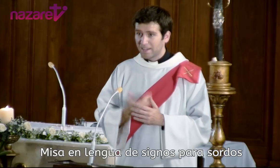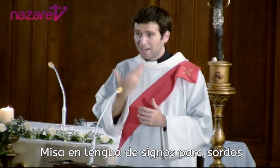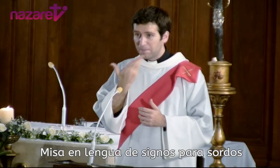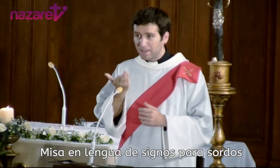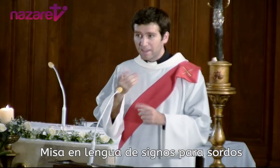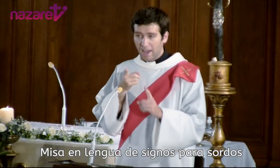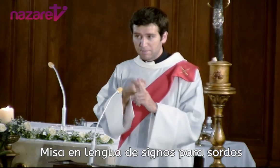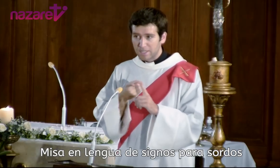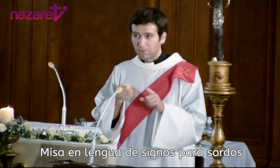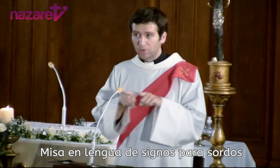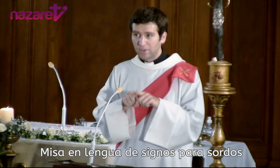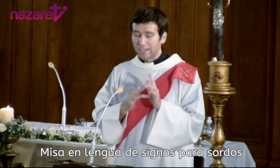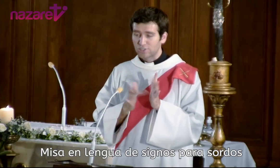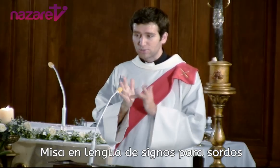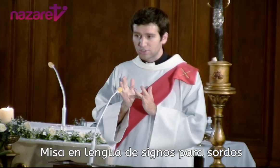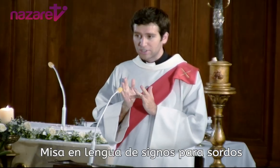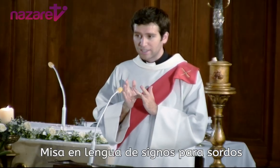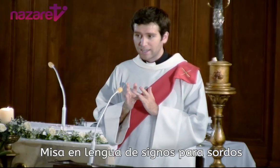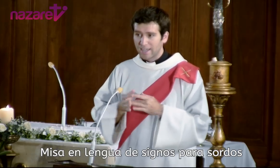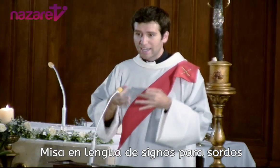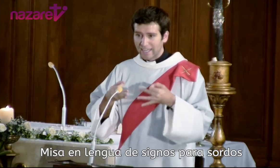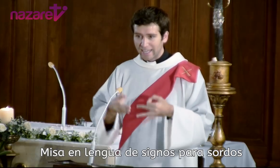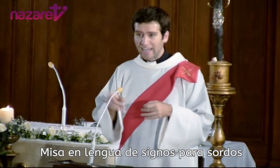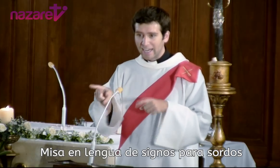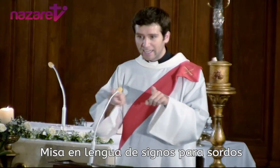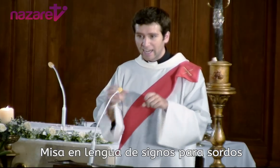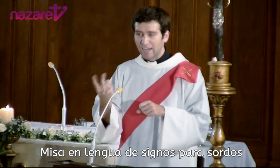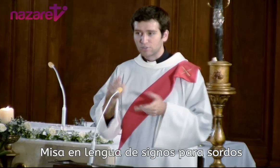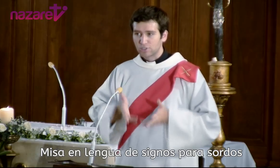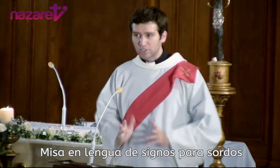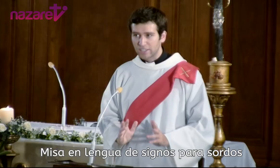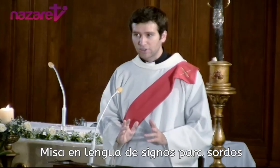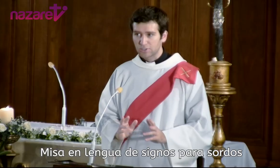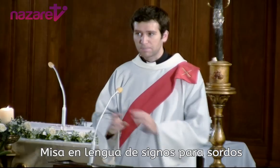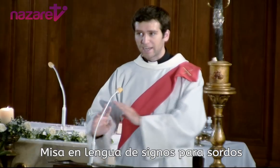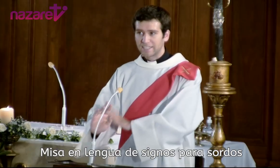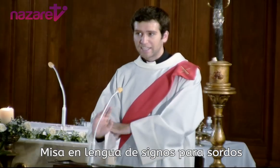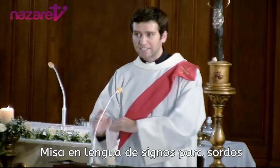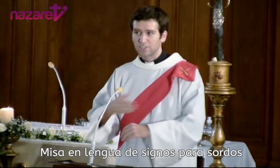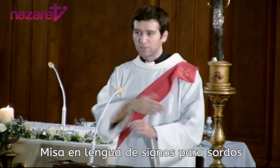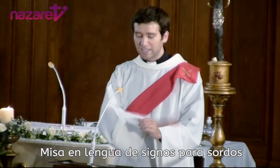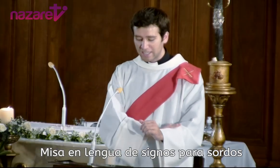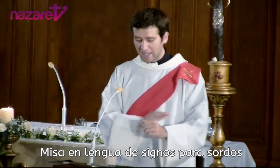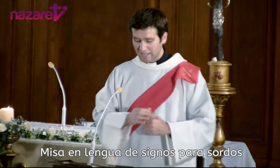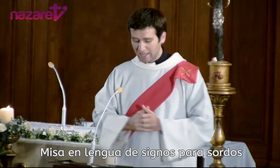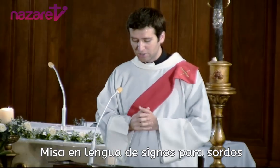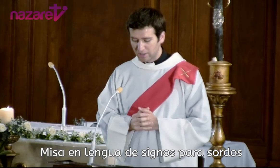le pide al mismo Jesús que elija a sus dos hijos para sentarse a su derecha y a su